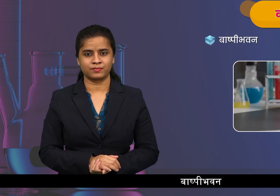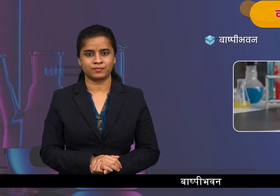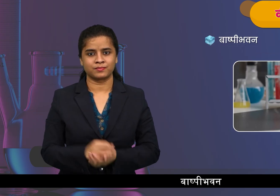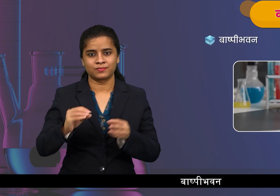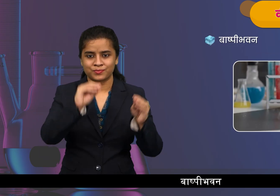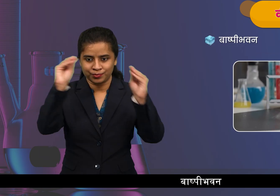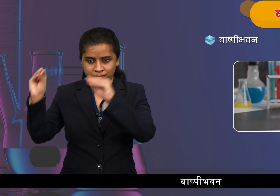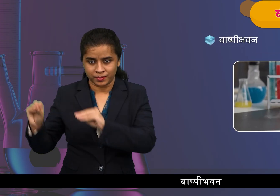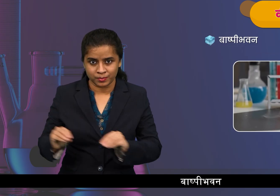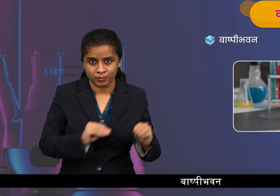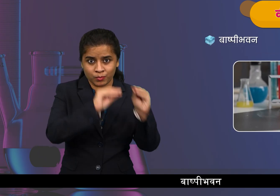बाष्पीभवन.